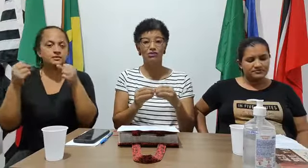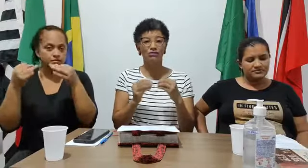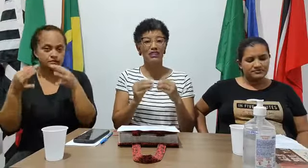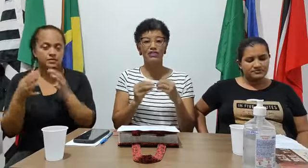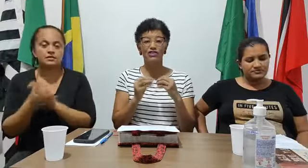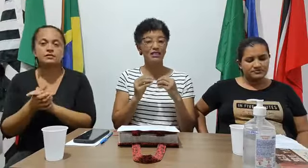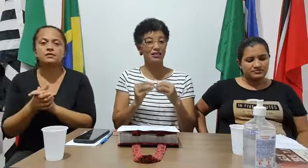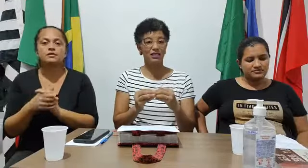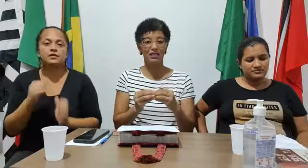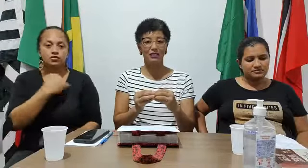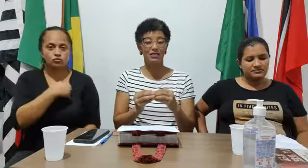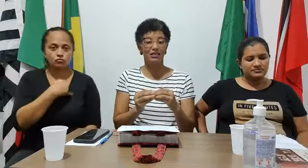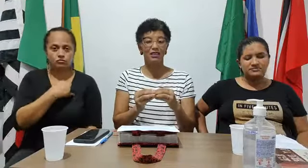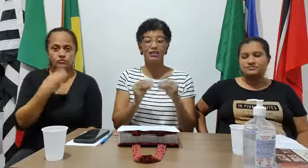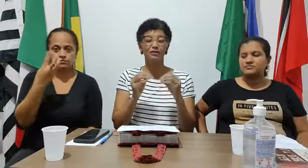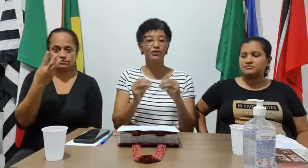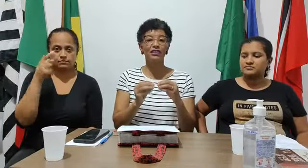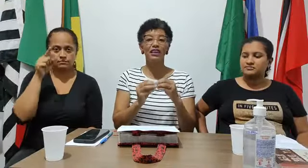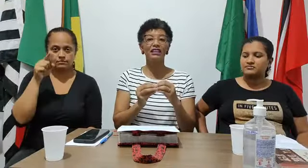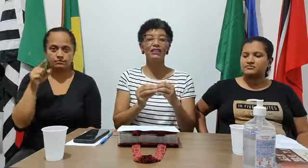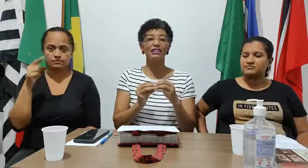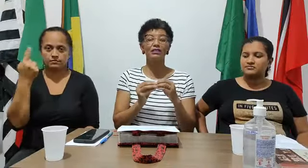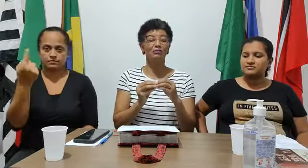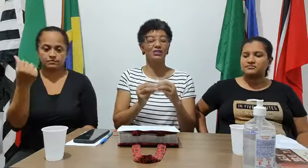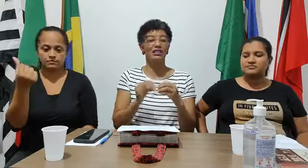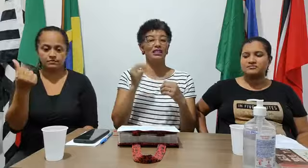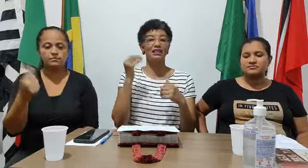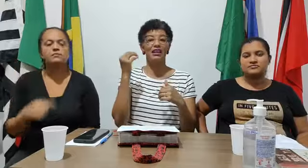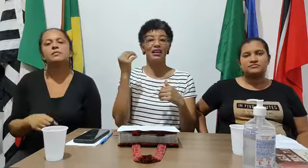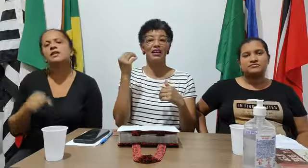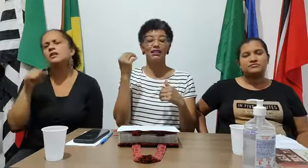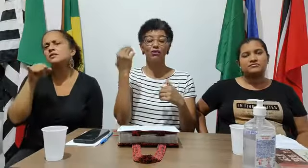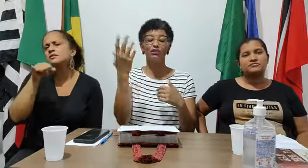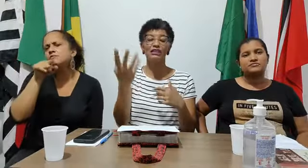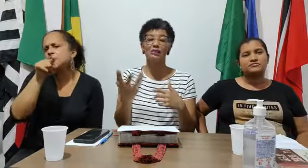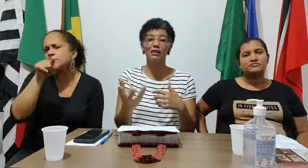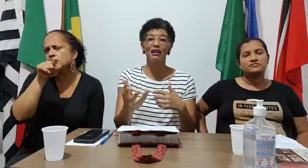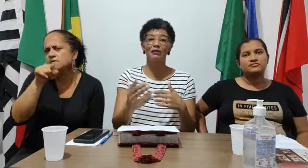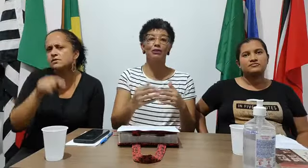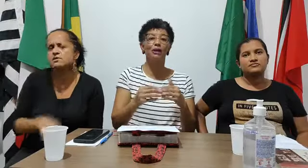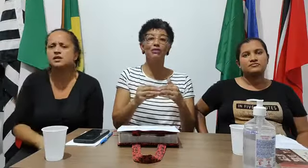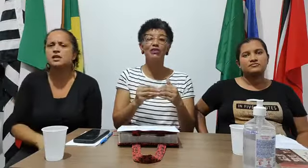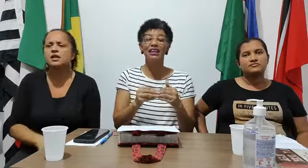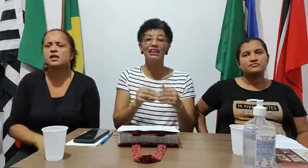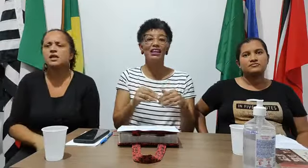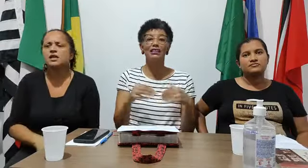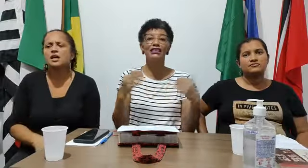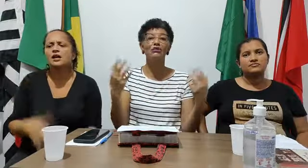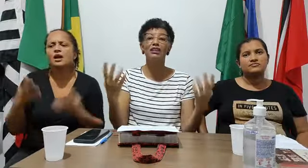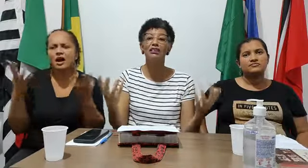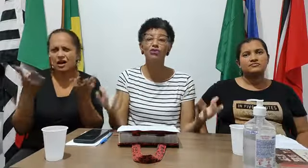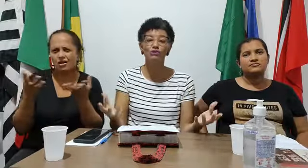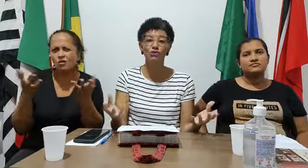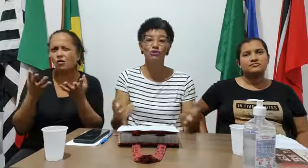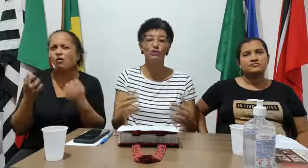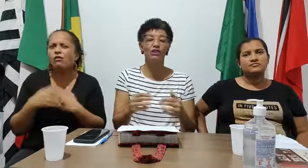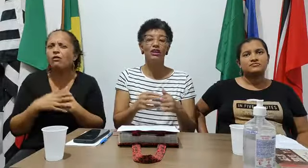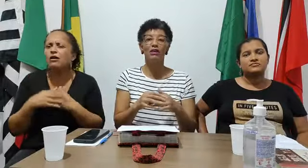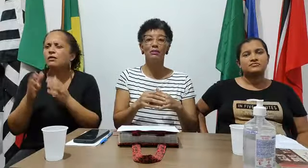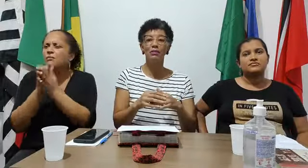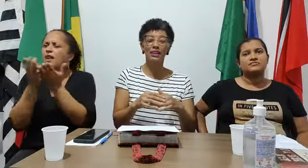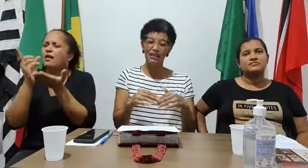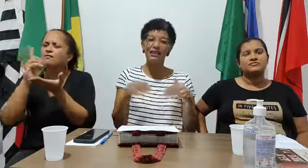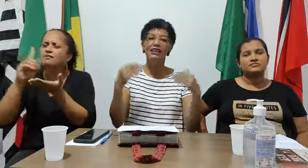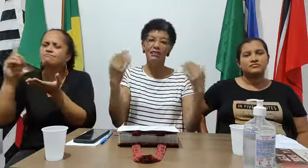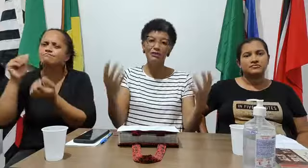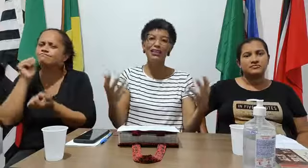lá em João 3,16. Se você ainda não, você que está ouvindo essa palavra, é uma mulher que ainda não nasceu de novo, é